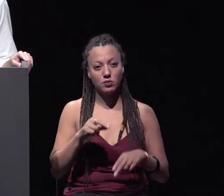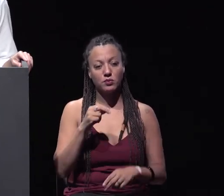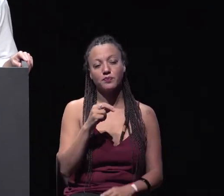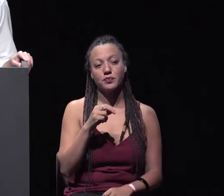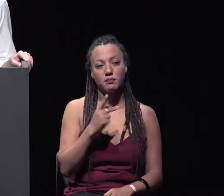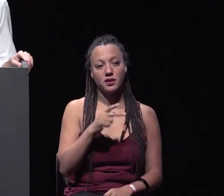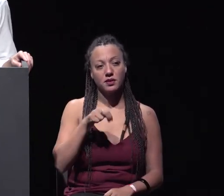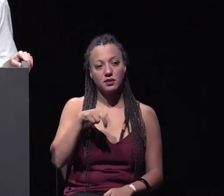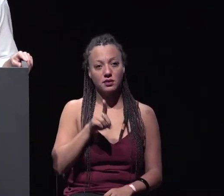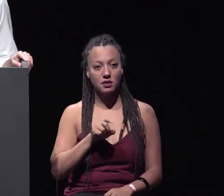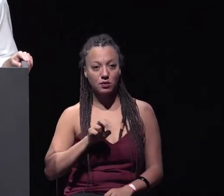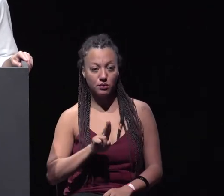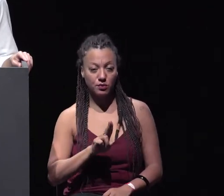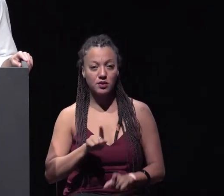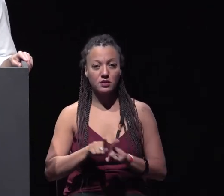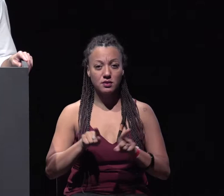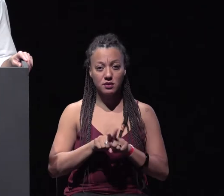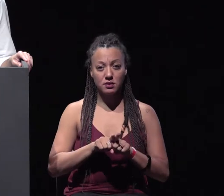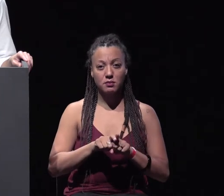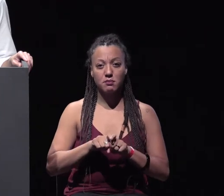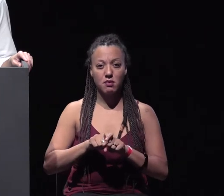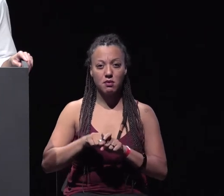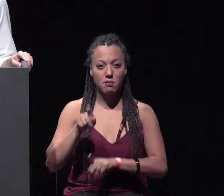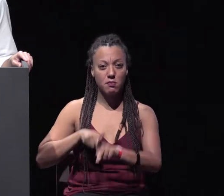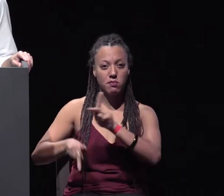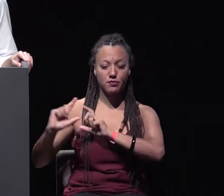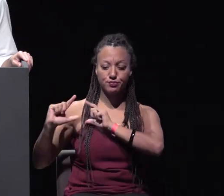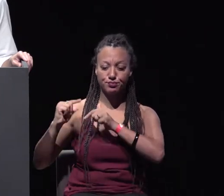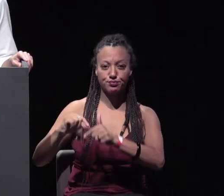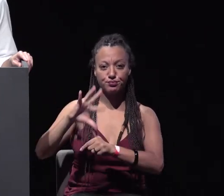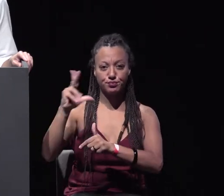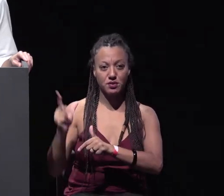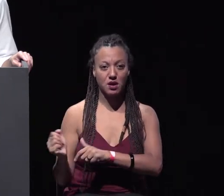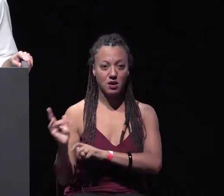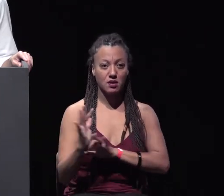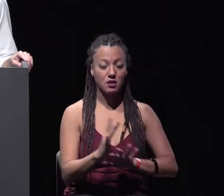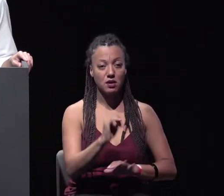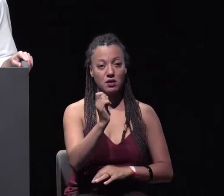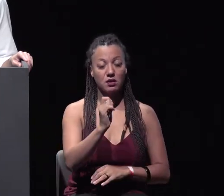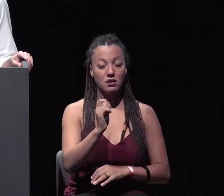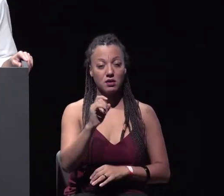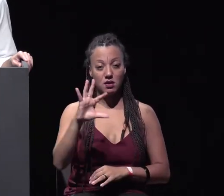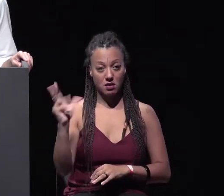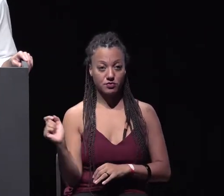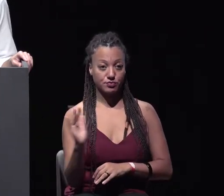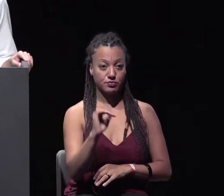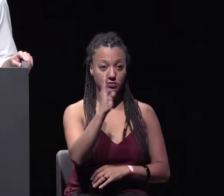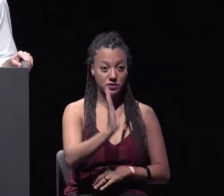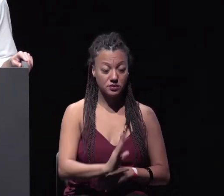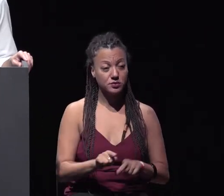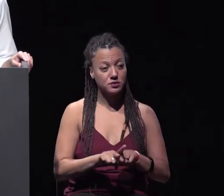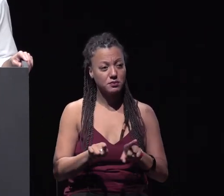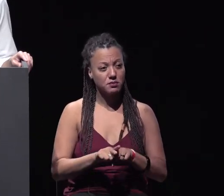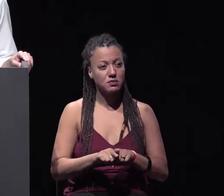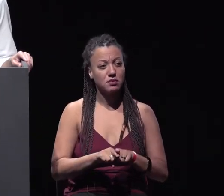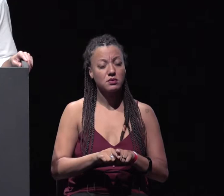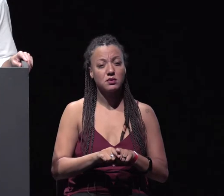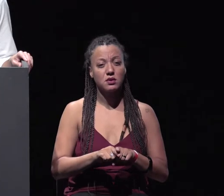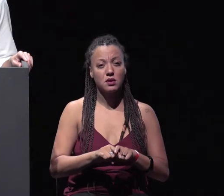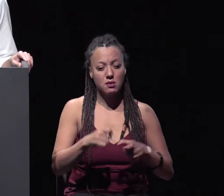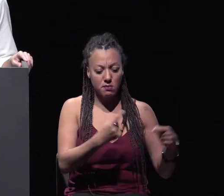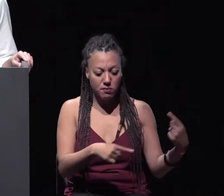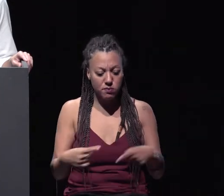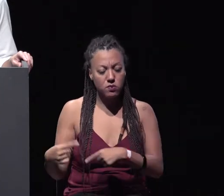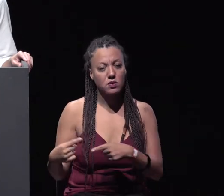onu acerca dos povos tradicionais de matriz africana e da relação da população com o estado brasileiro na perspectiva do acesso às políticas públicas